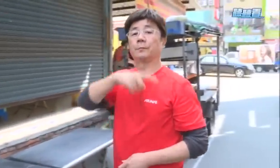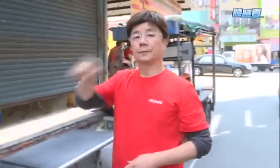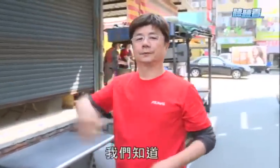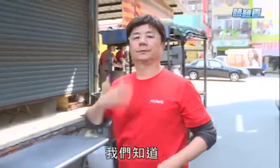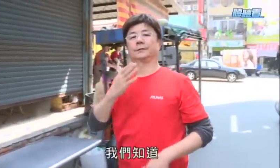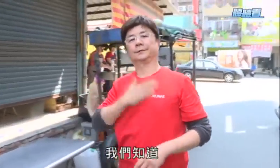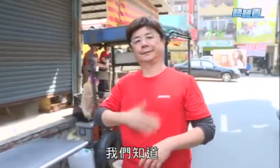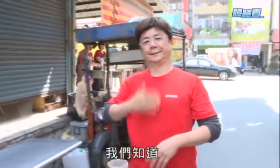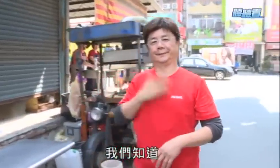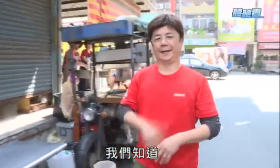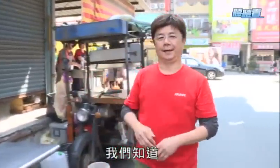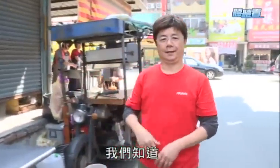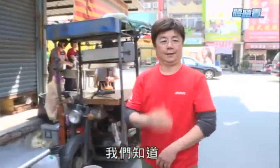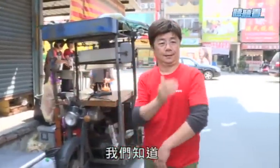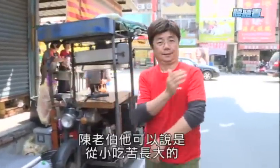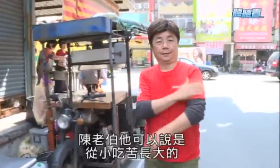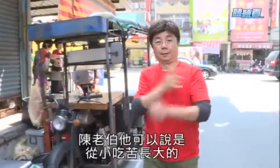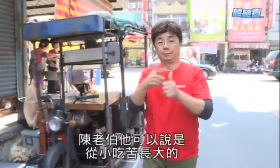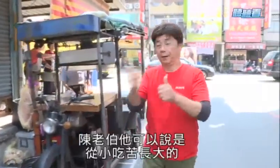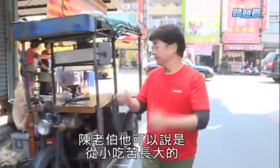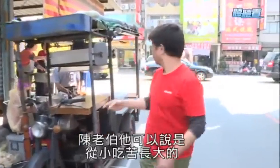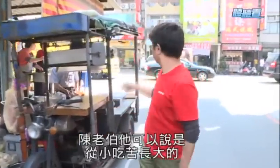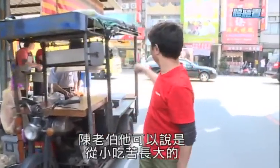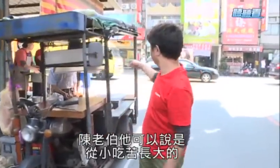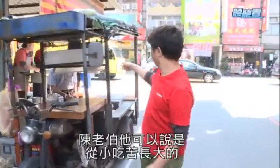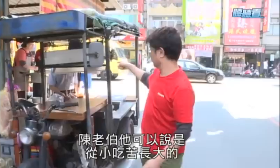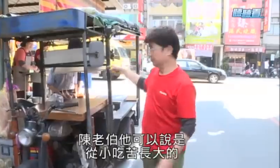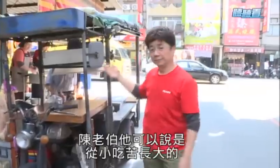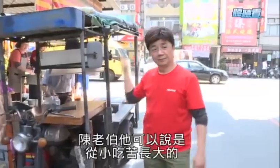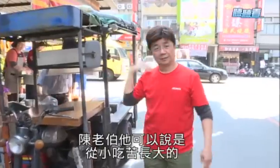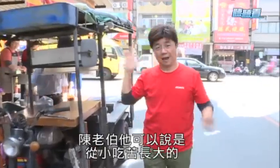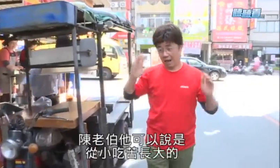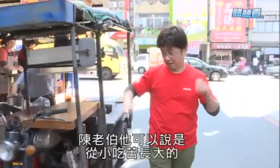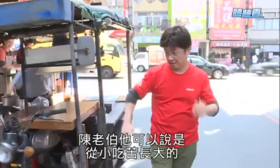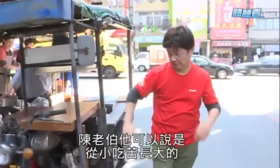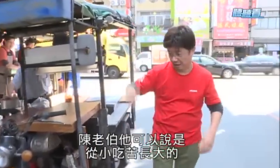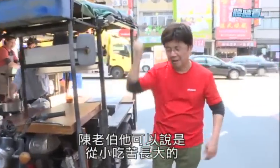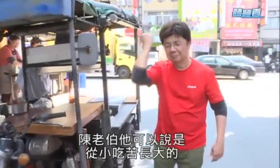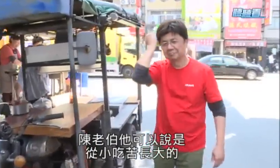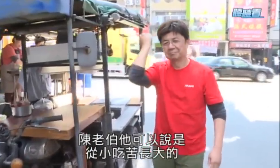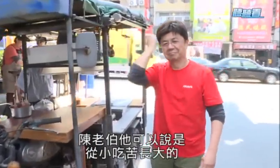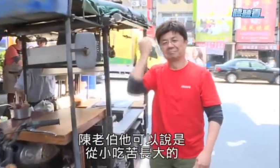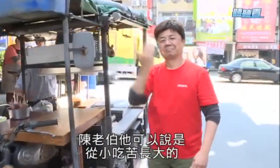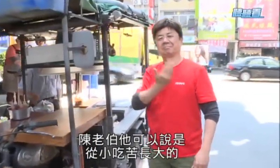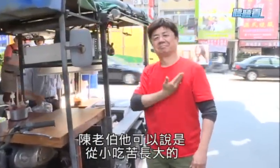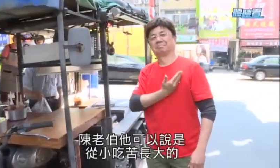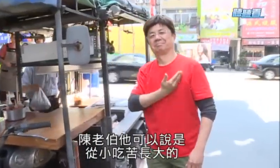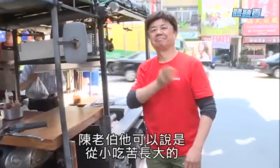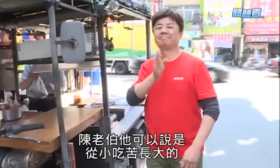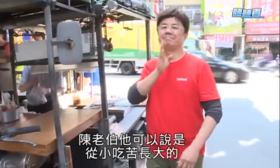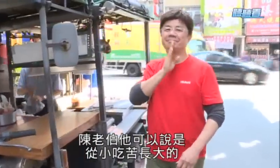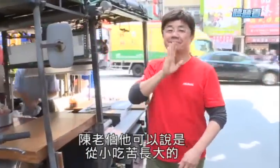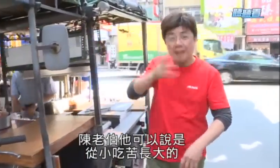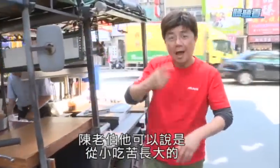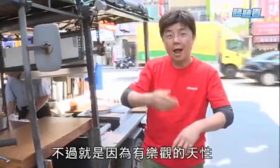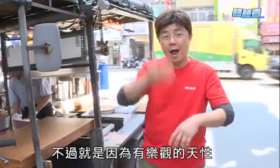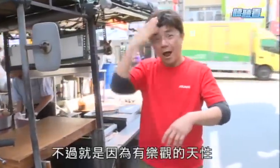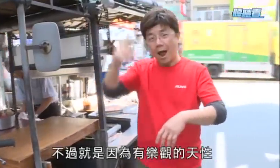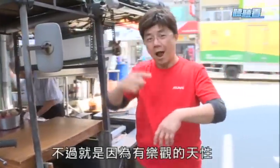我们知道，陈老伯他呢，可以说是从小吃苦长大的。不过呢，就